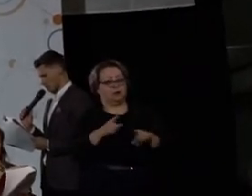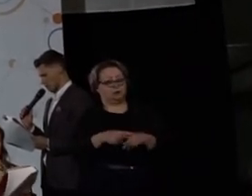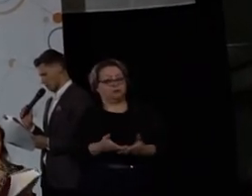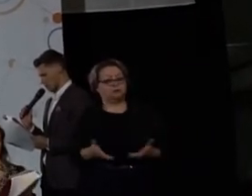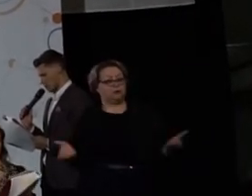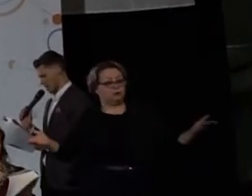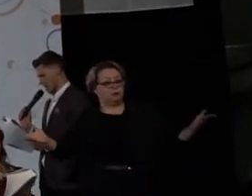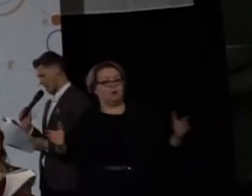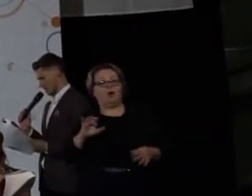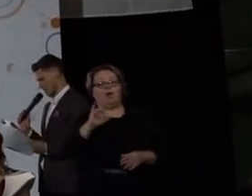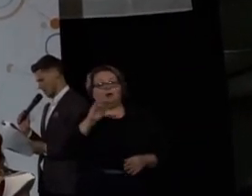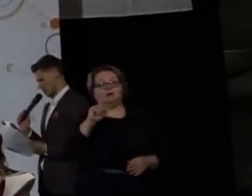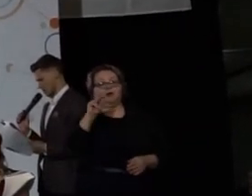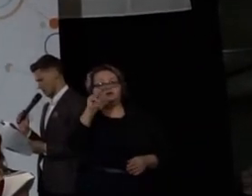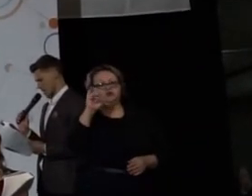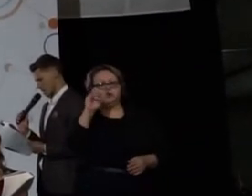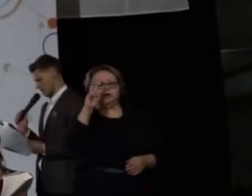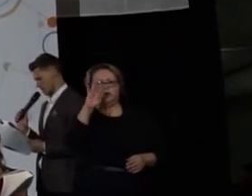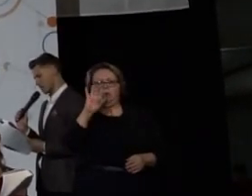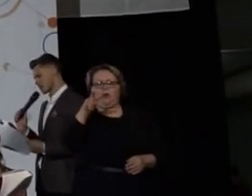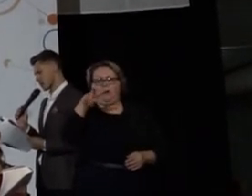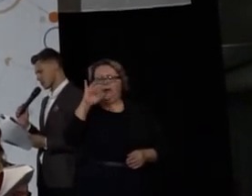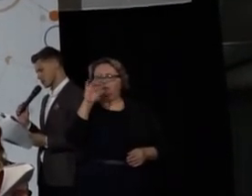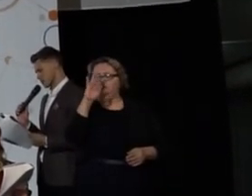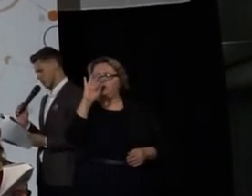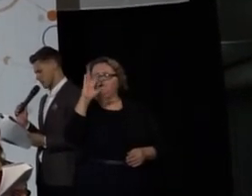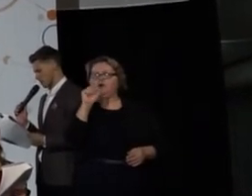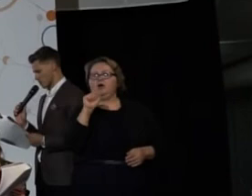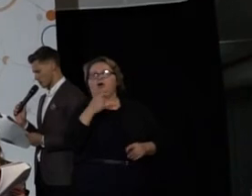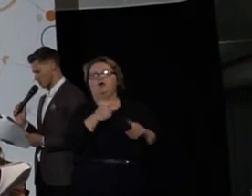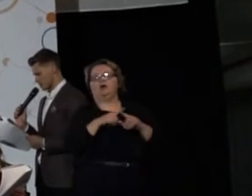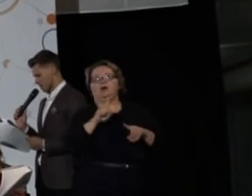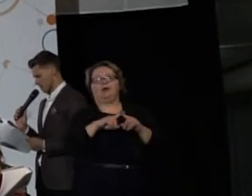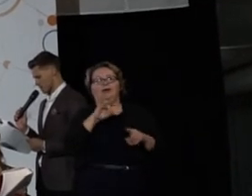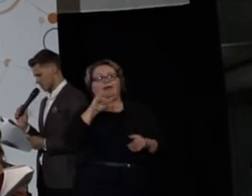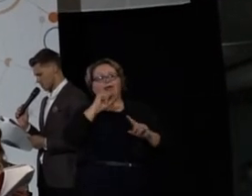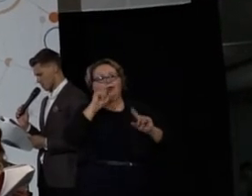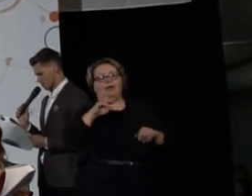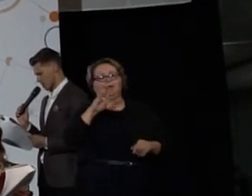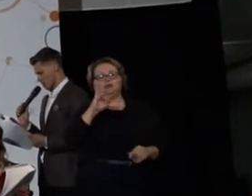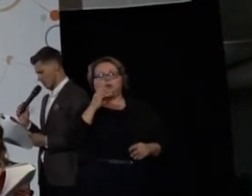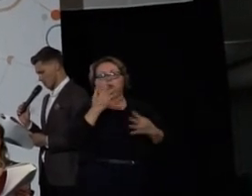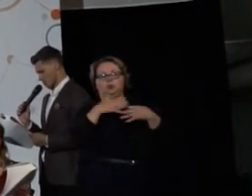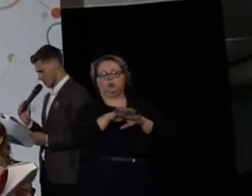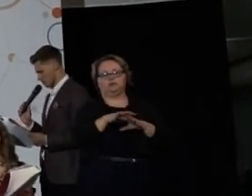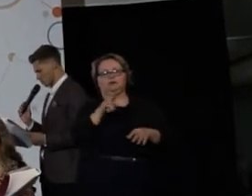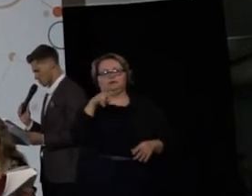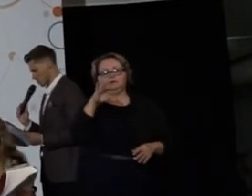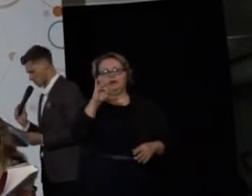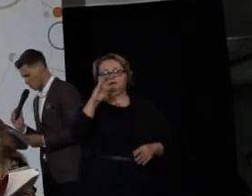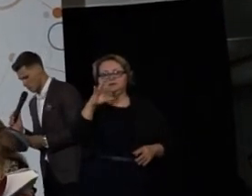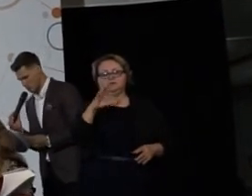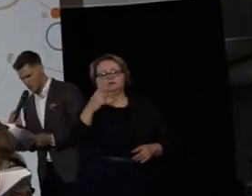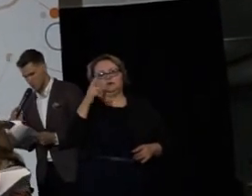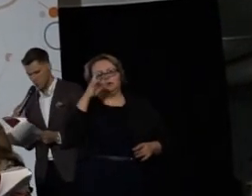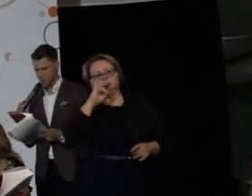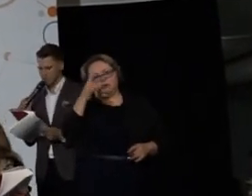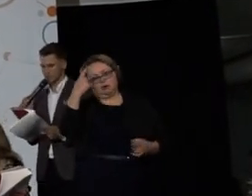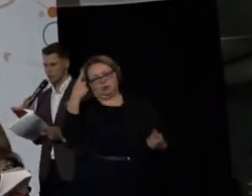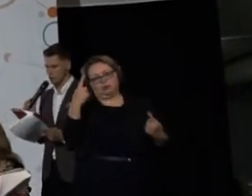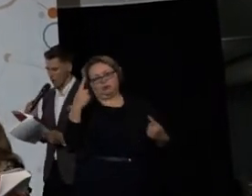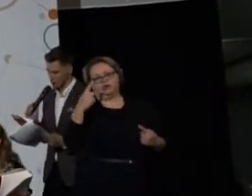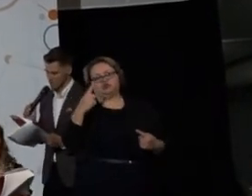Анну Чекаленкову, сайт Inclusive Dance, город Москва. Сайт посвящен крупнейшему международному